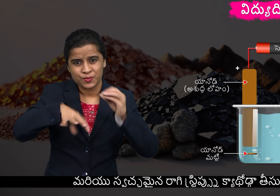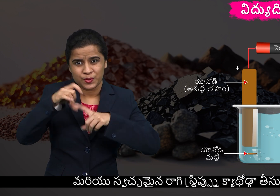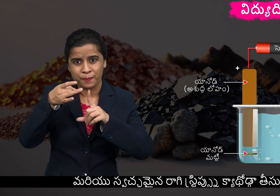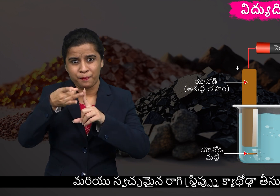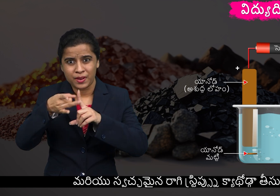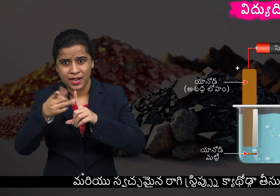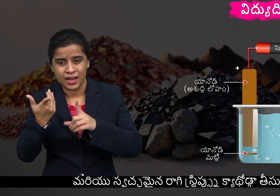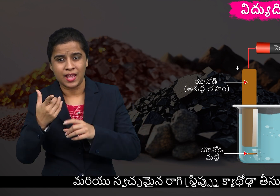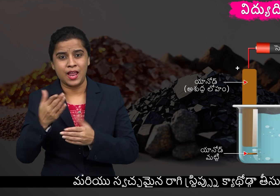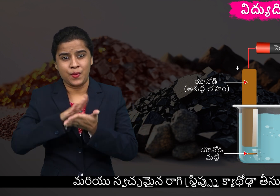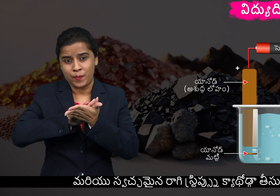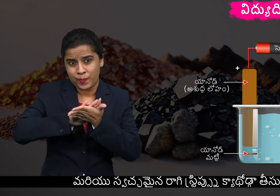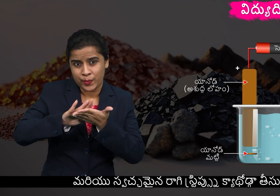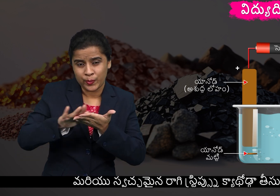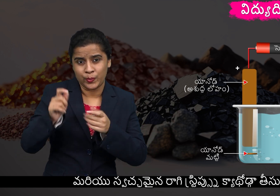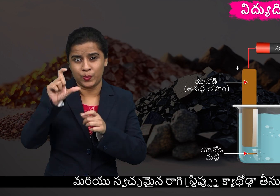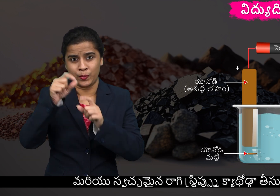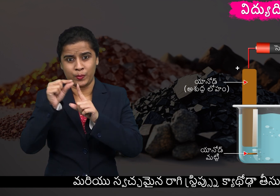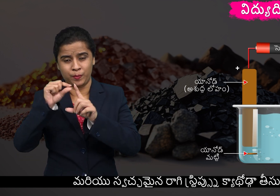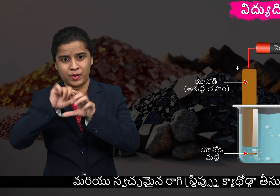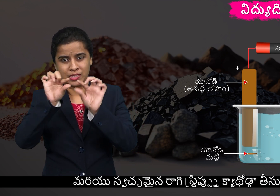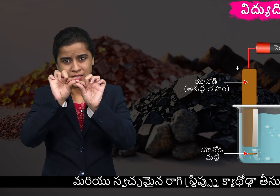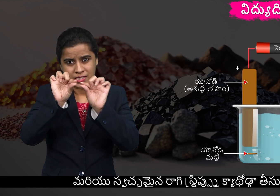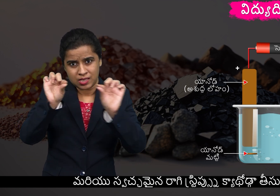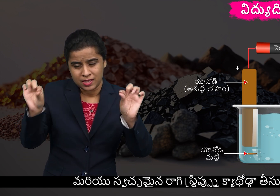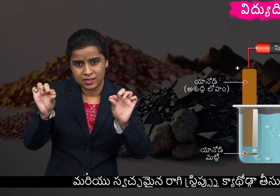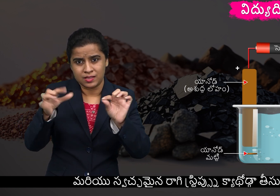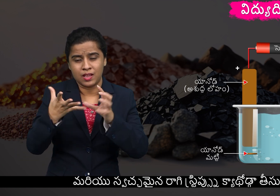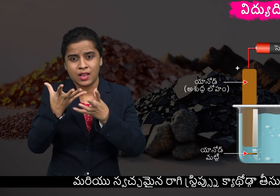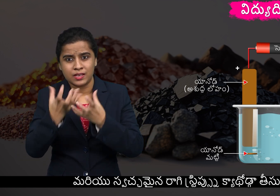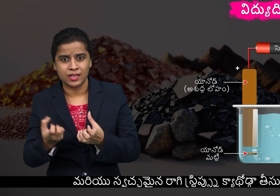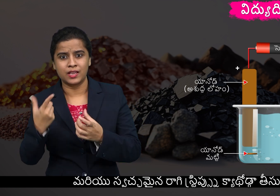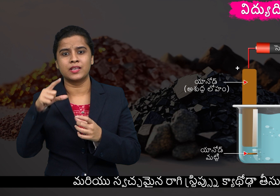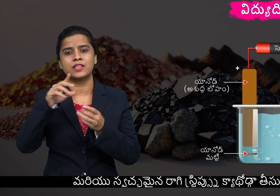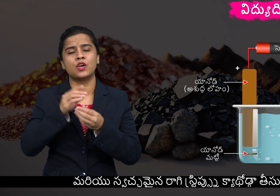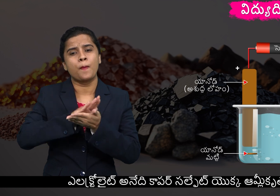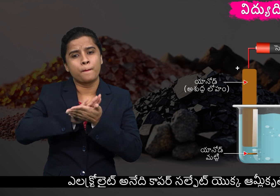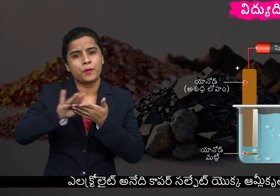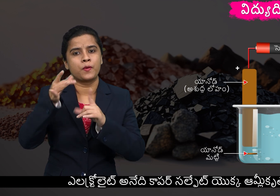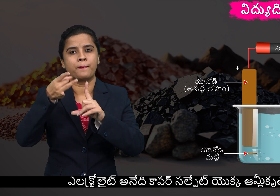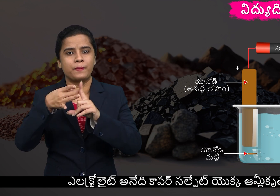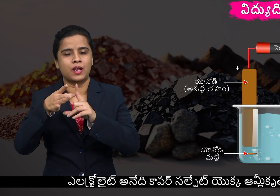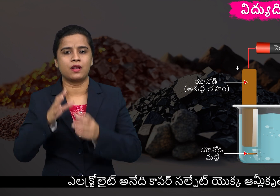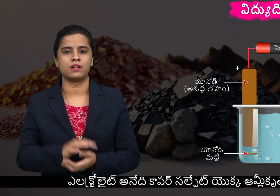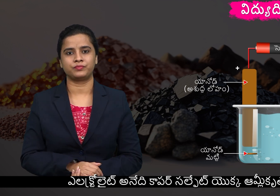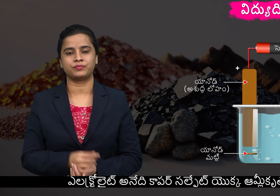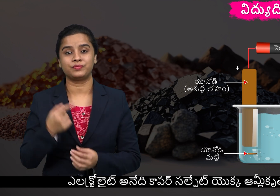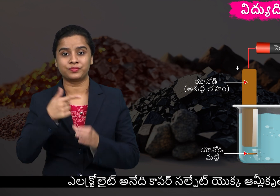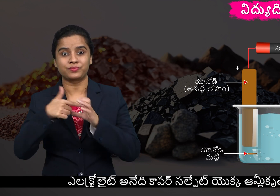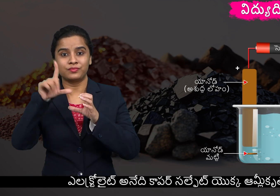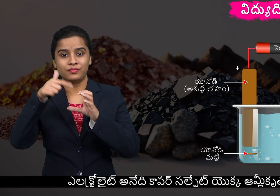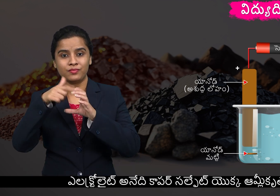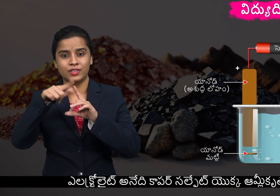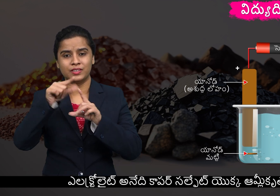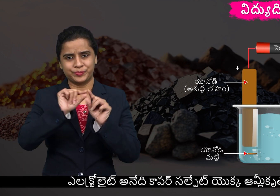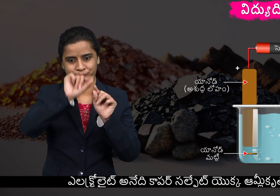తీసుకుంటారు మరియు స్వచ్ఛమైన రాగి స్ట్రిప్స్ను క్యాథోడ్గా తీసుకుంటారు. ఎలక్ట్రోలైట్ అనేది